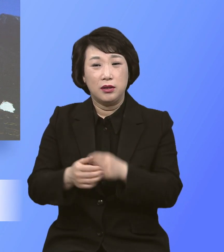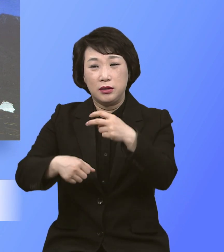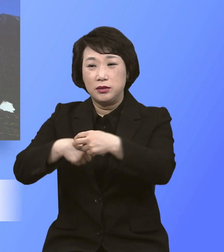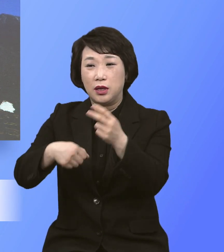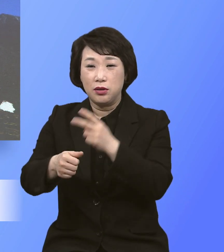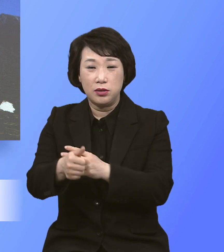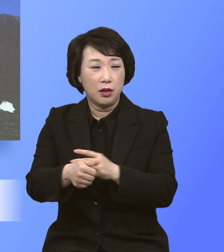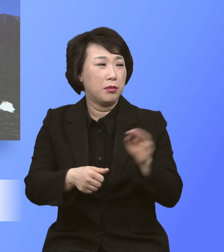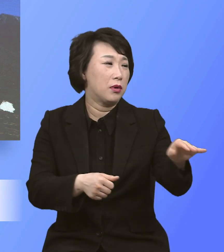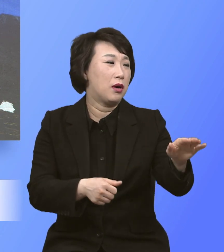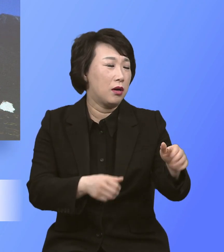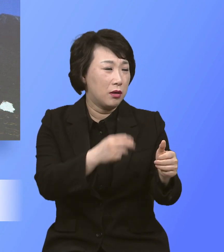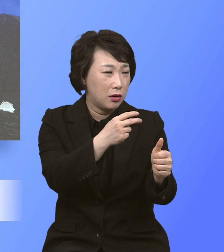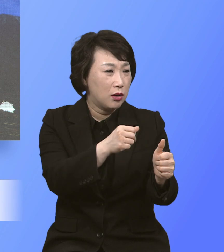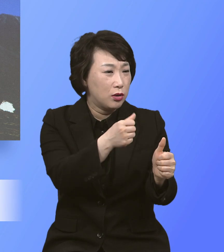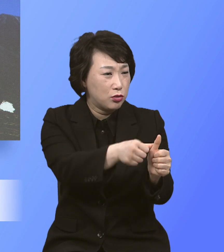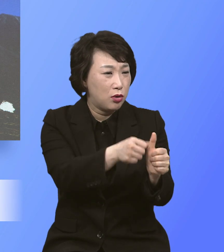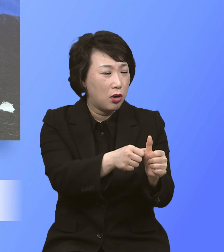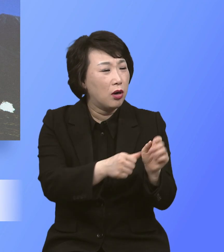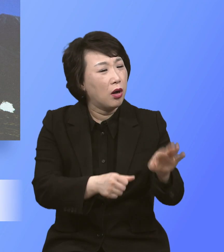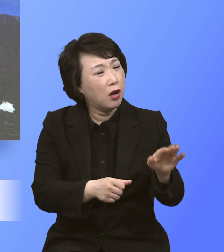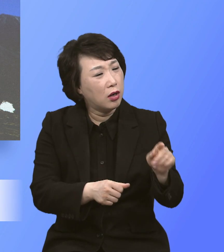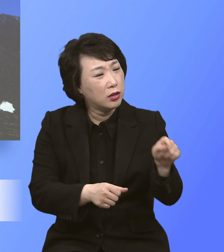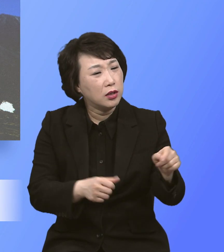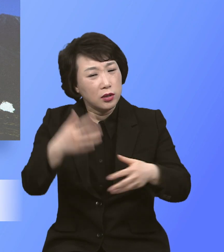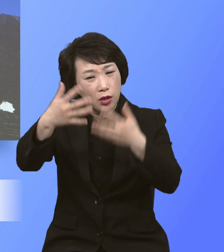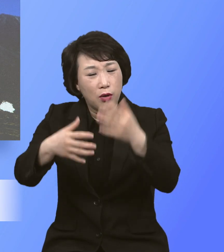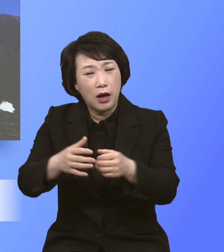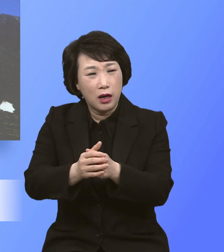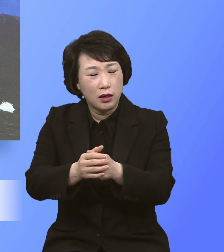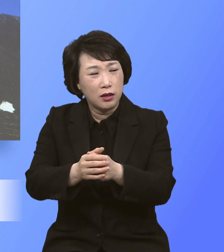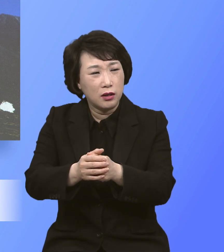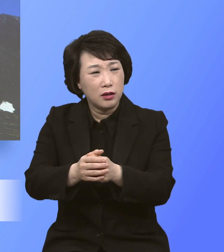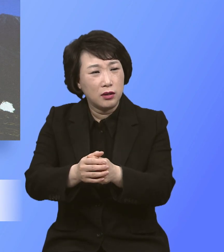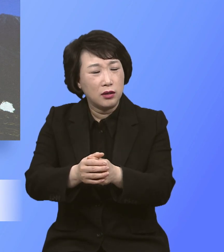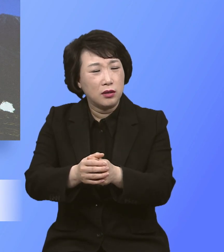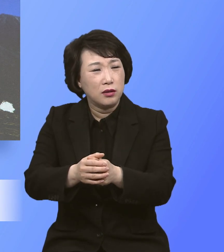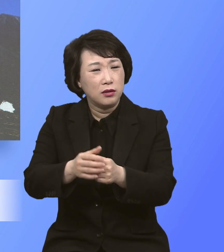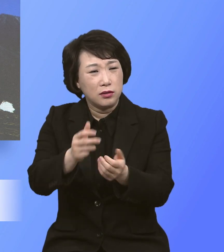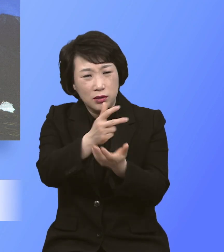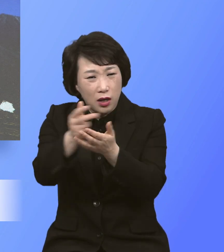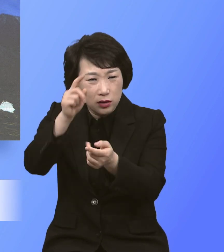의사가 당신 이거 영화 촬영하다가 죽습니다.